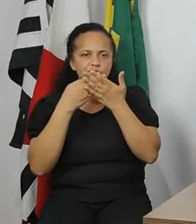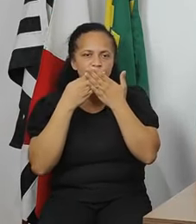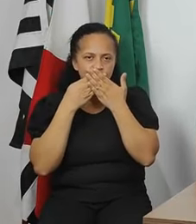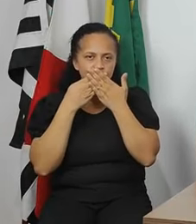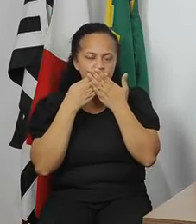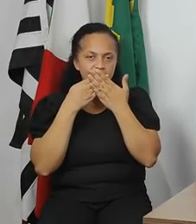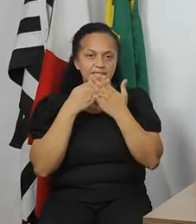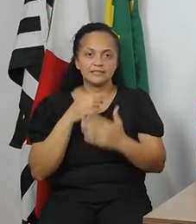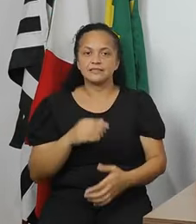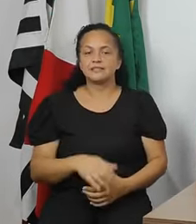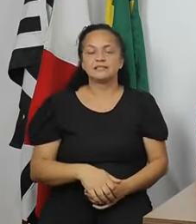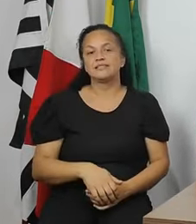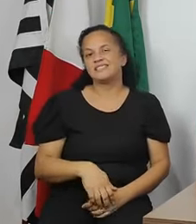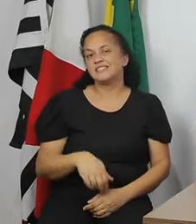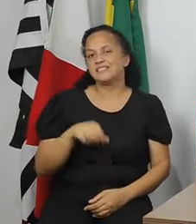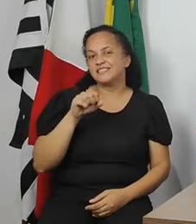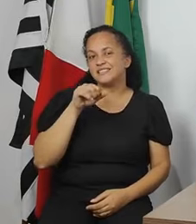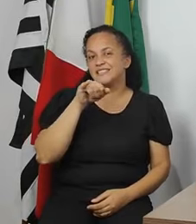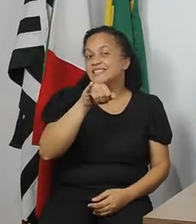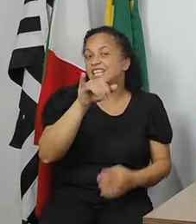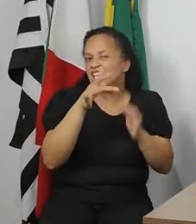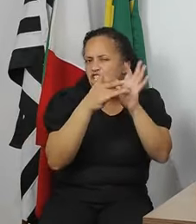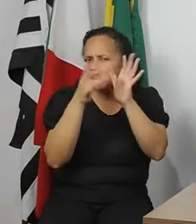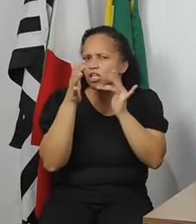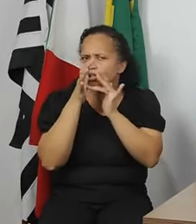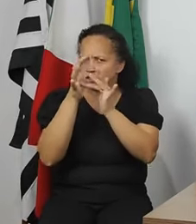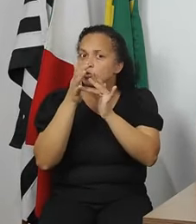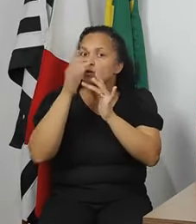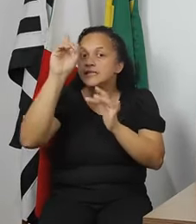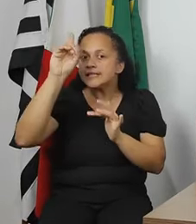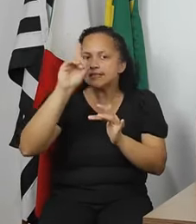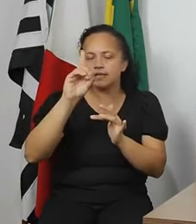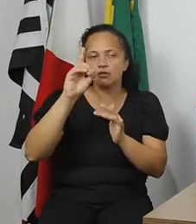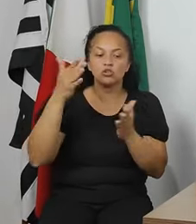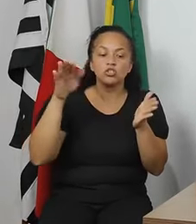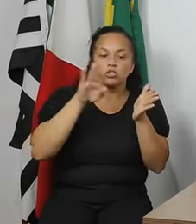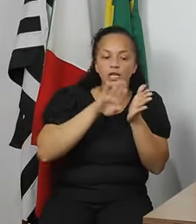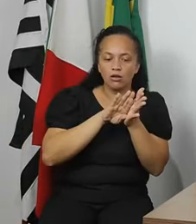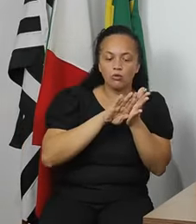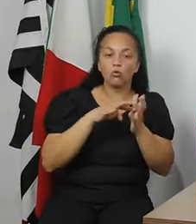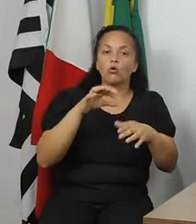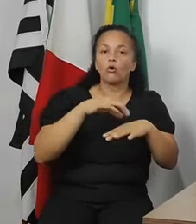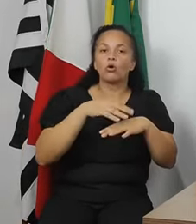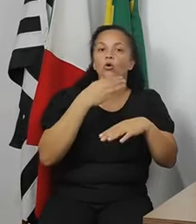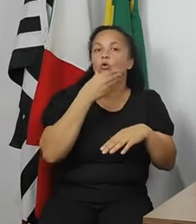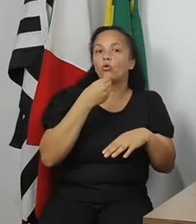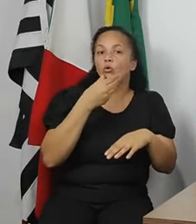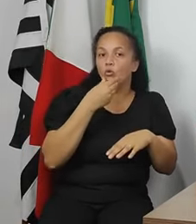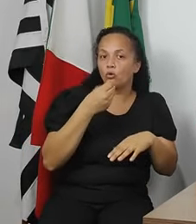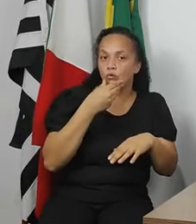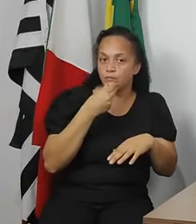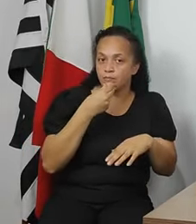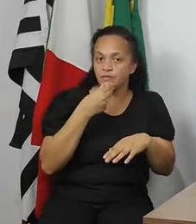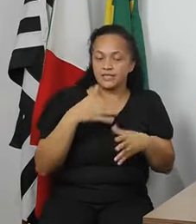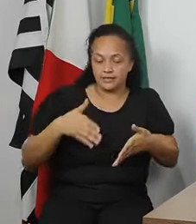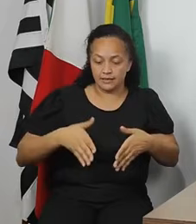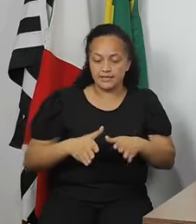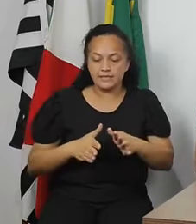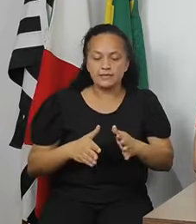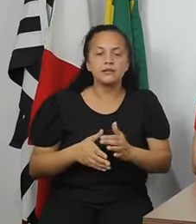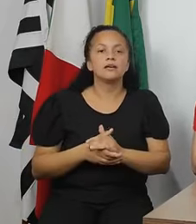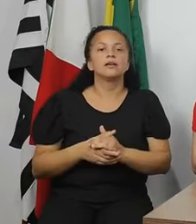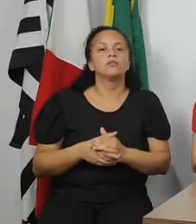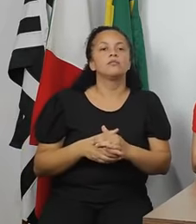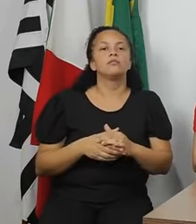que se fez homem em nosso lugar, né, e ele viu a necessidade de jejuar, então a gente viu quando ele foi tentado